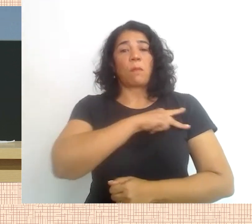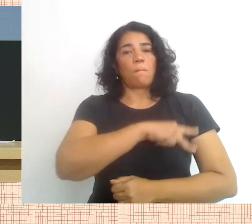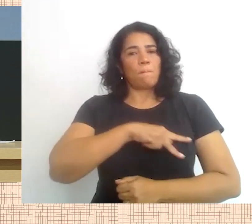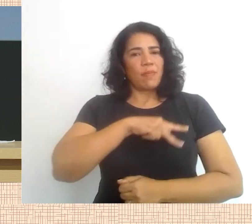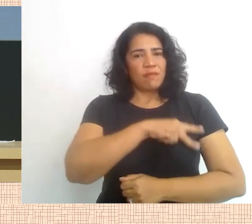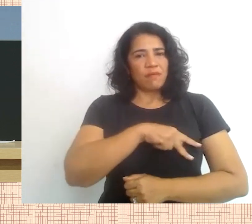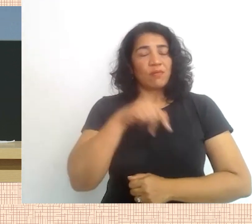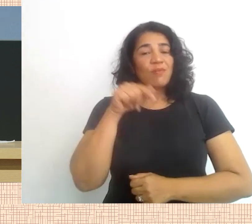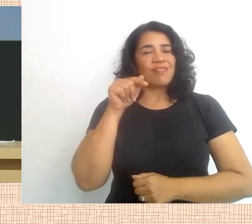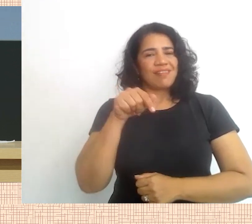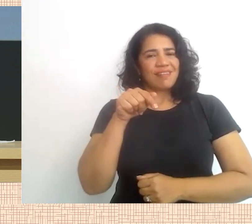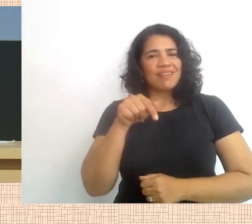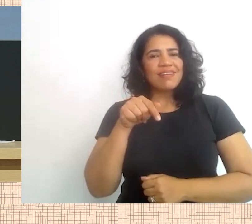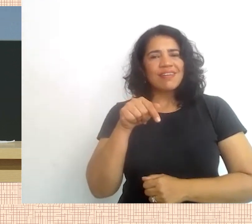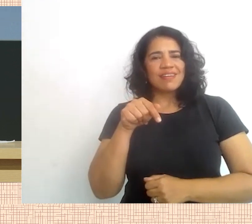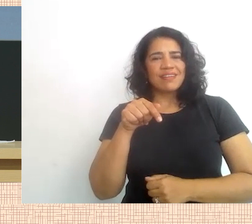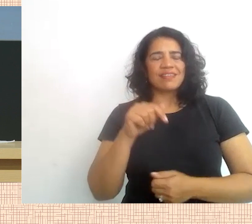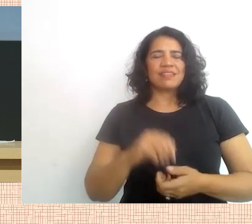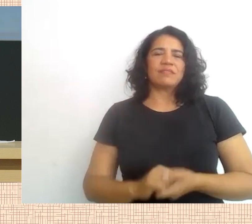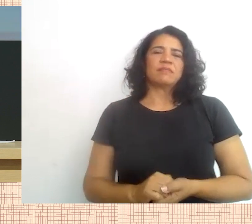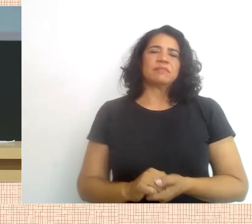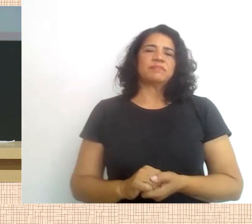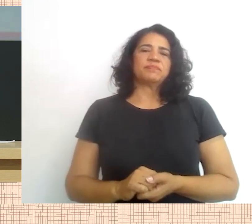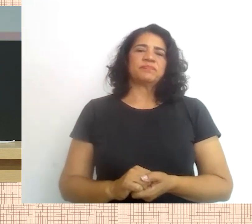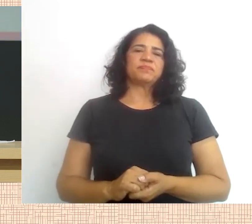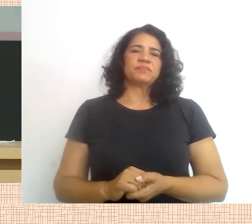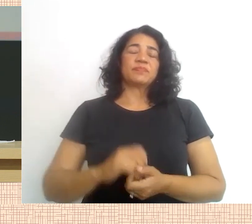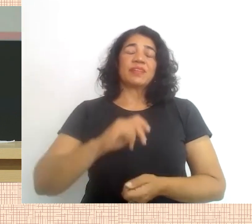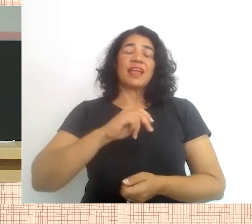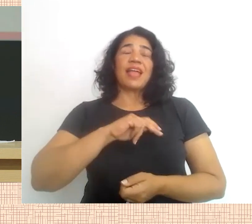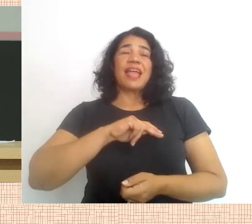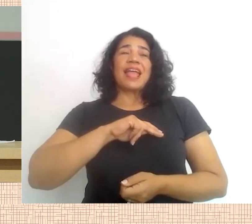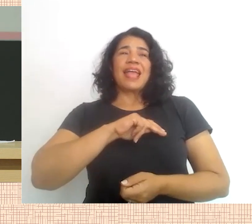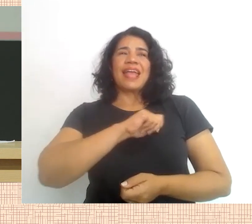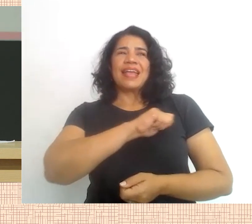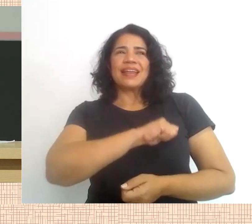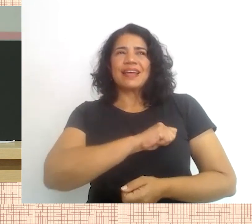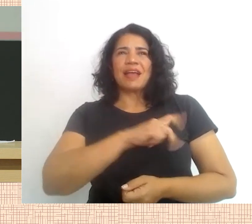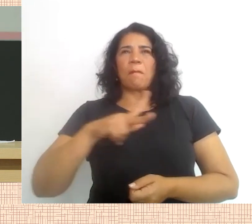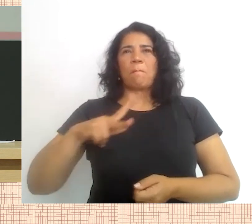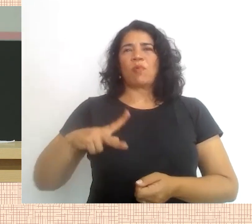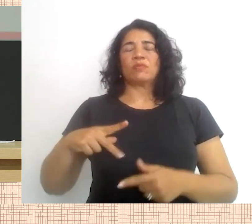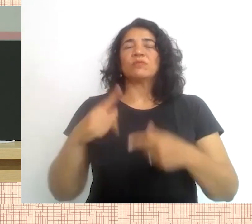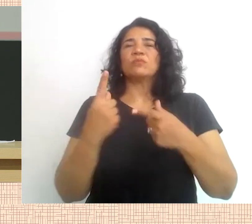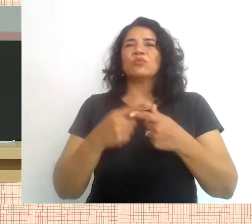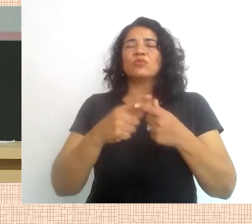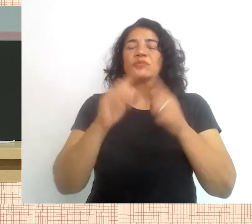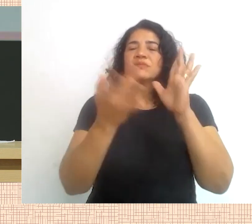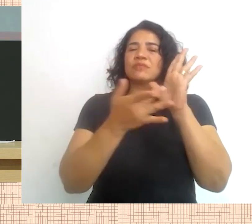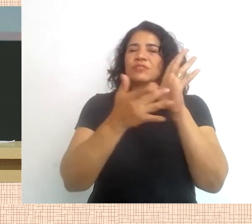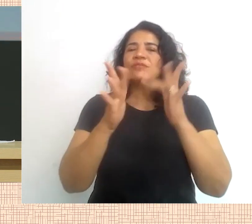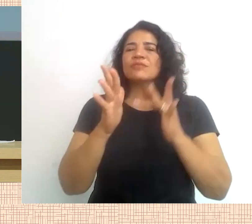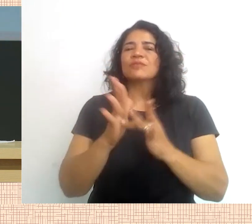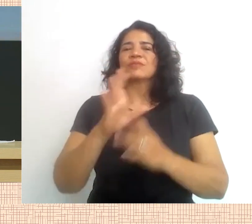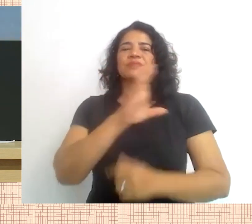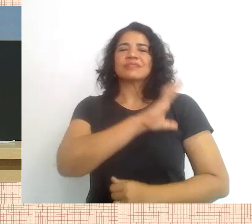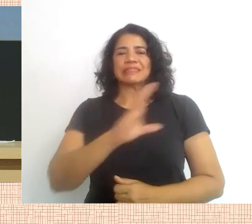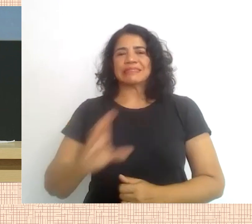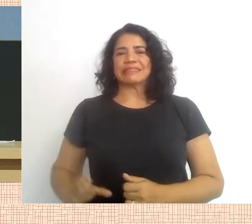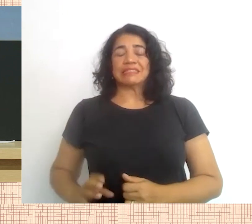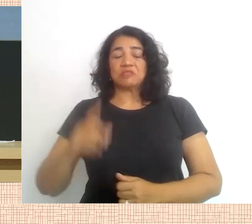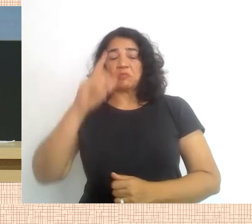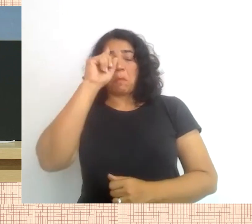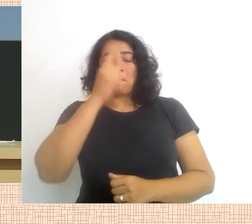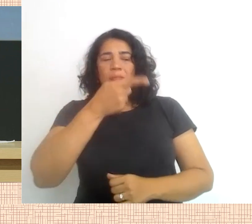de Deus. Para quê? Para ser esse que dispensa, né, as riquezas de